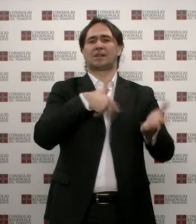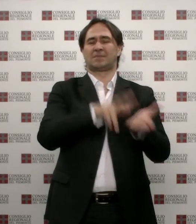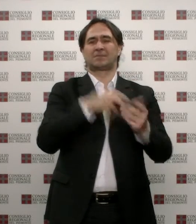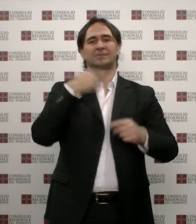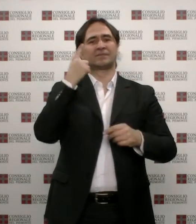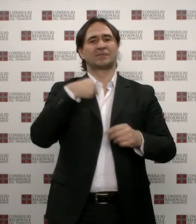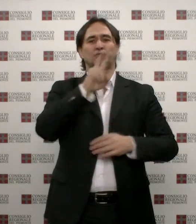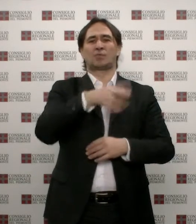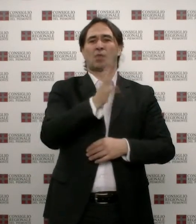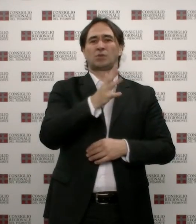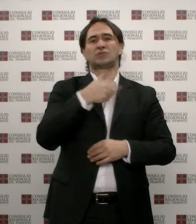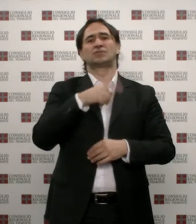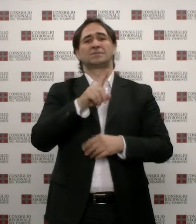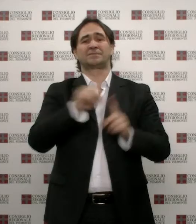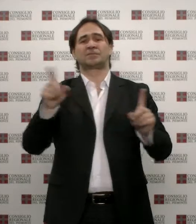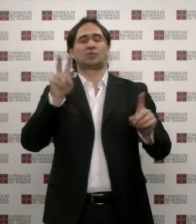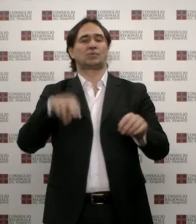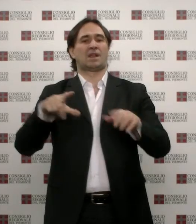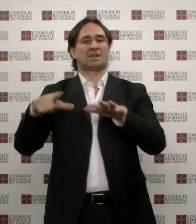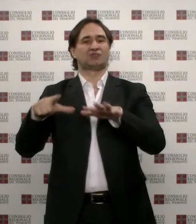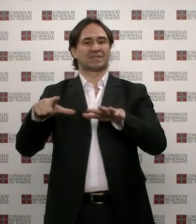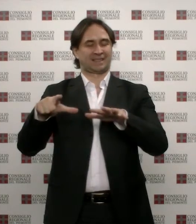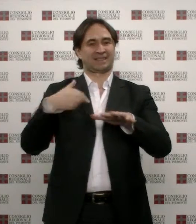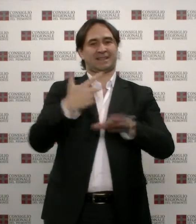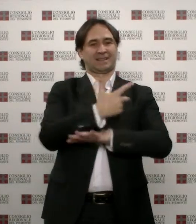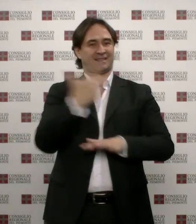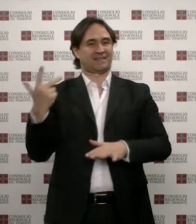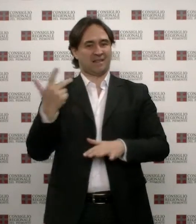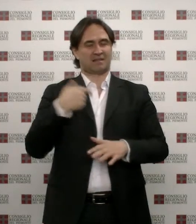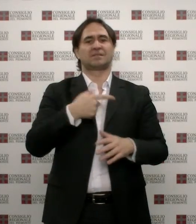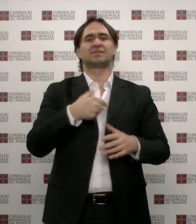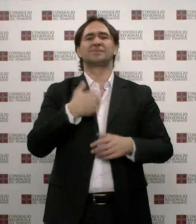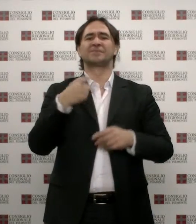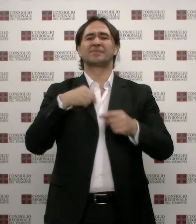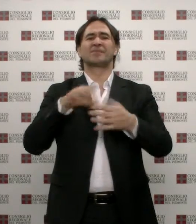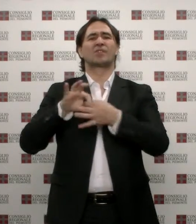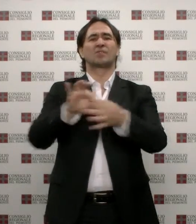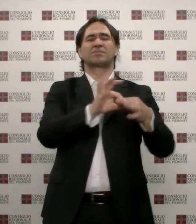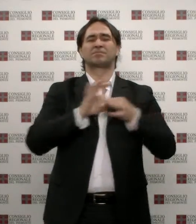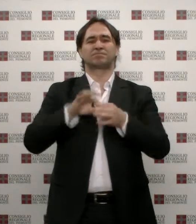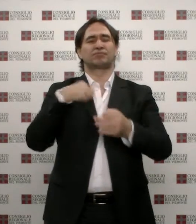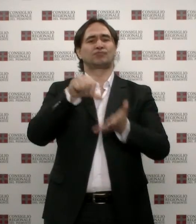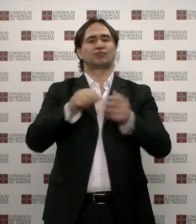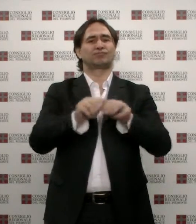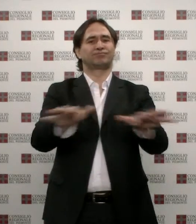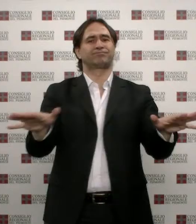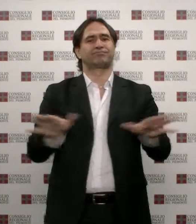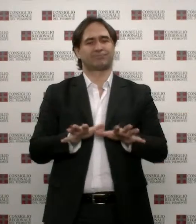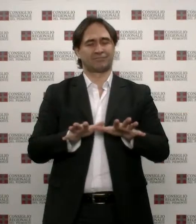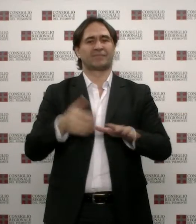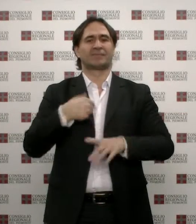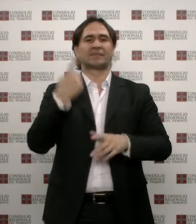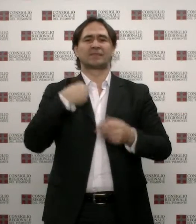per il triennio 2015-2017. Particolare attenzione è rivolta alla cooperazione decentrata e alle iniziative per